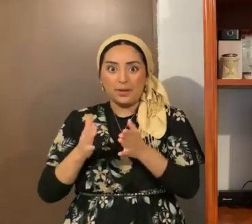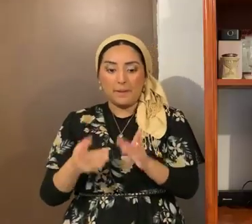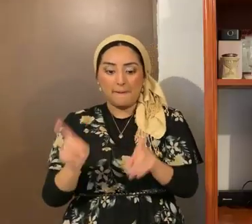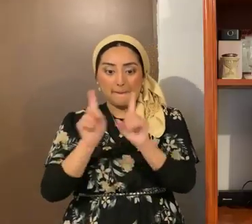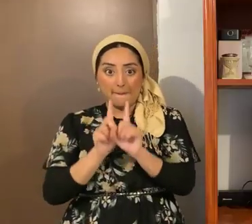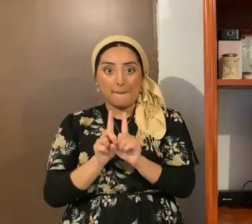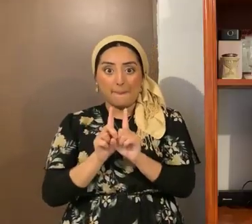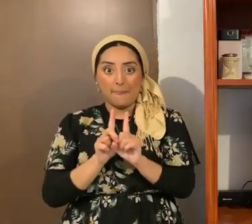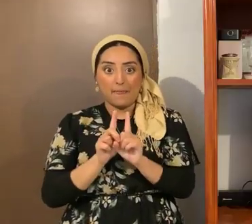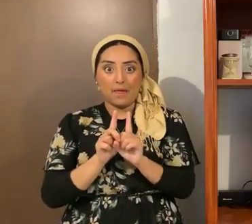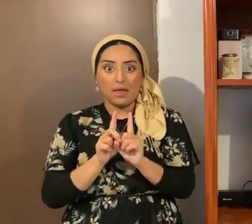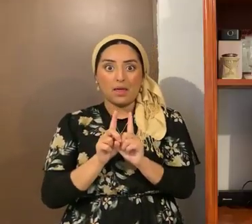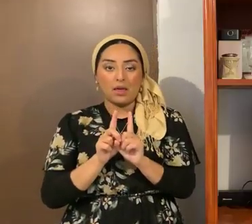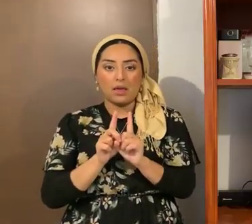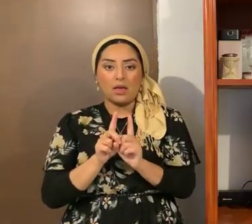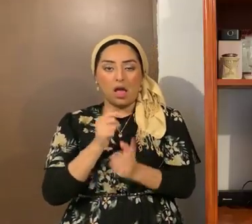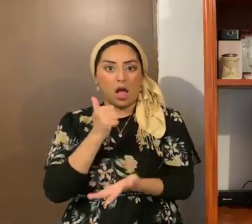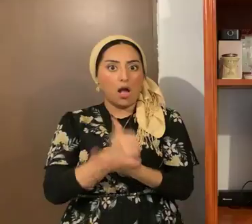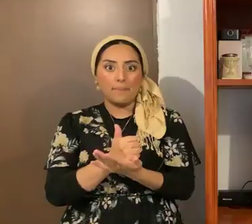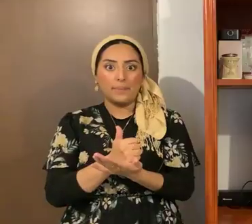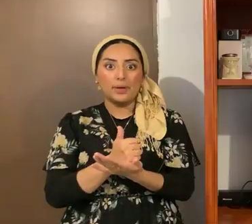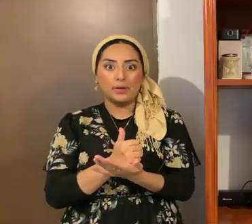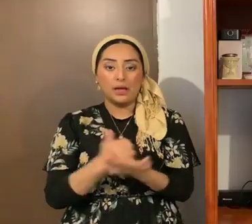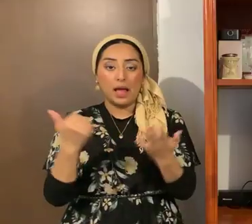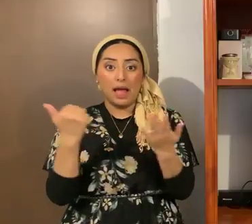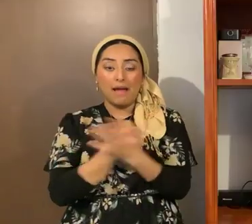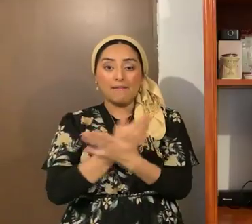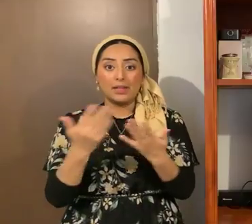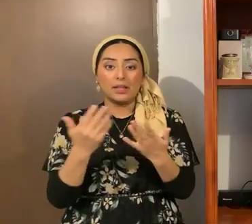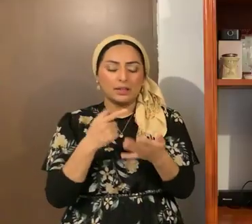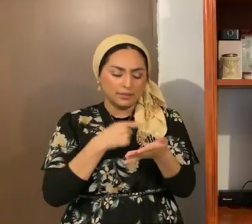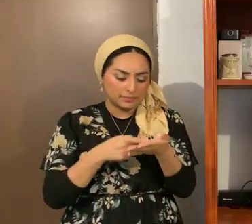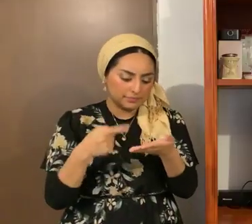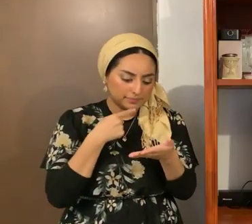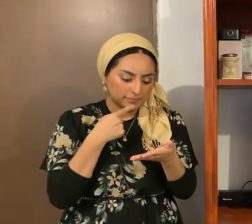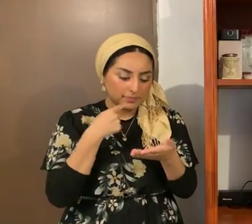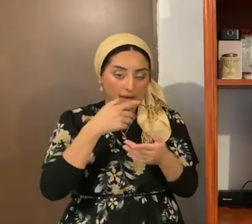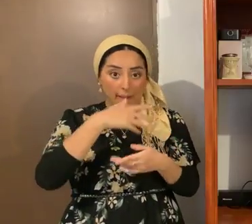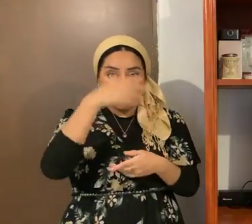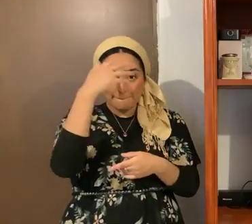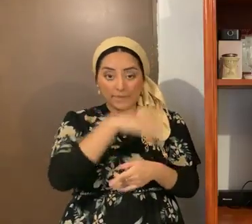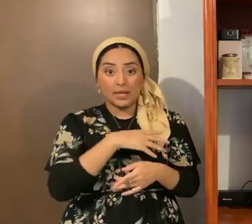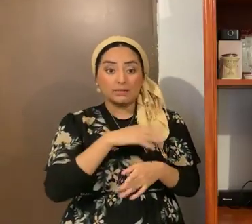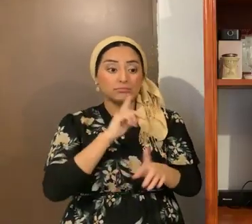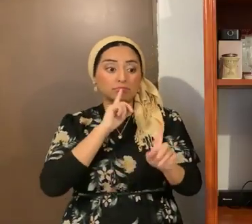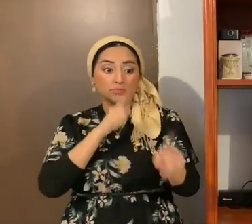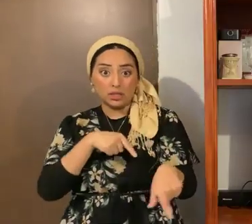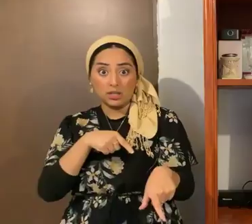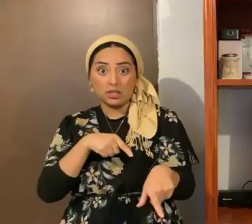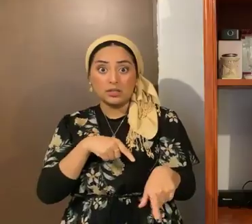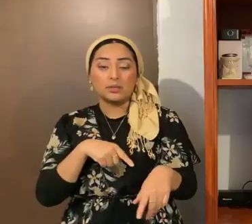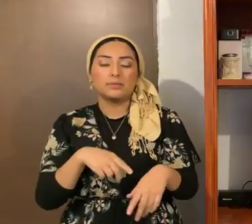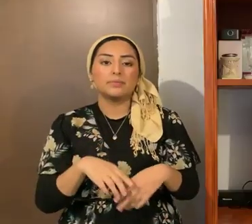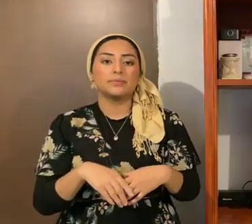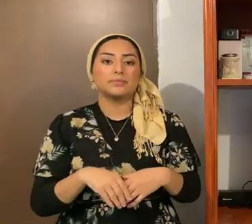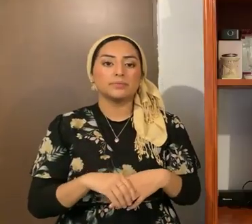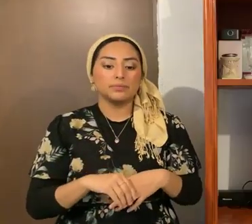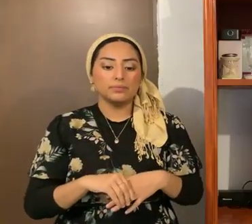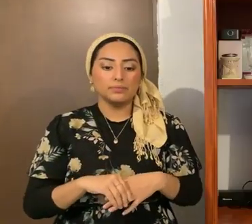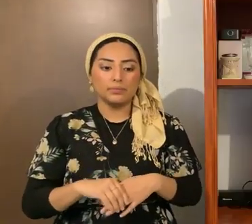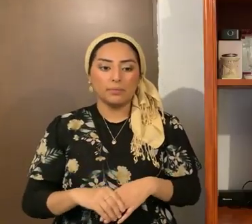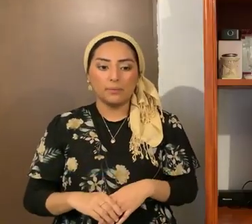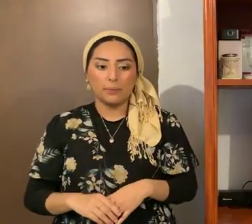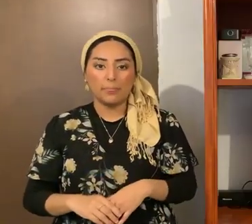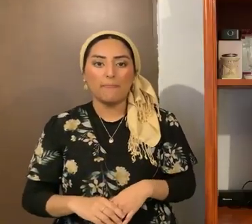eran prácticamente uno. Todo lo que hacían, miren, y los hombres de la guarnición respondieron a Jonatán y a su paje de armas y